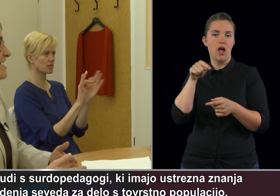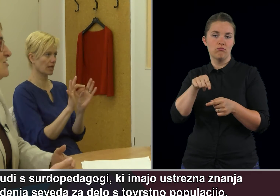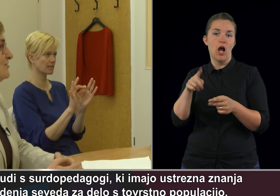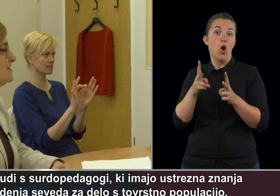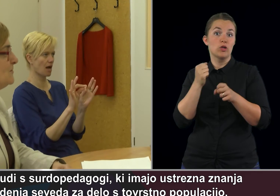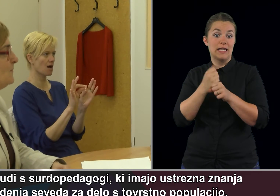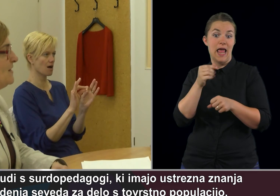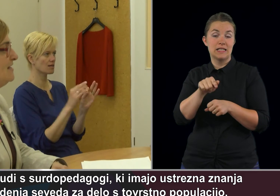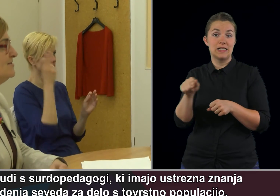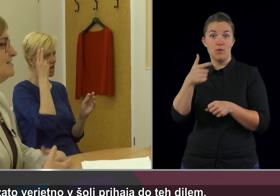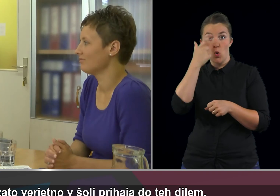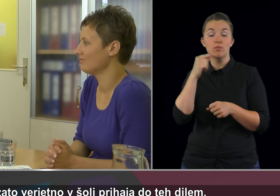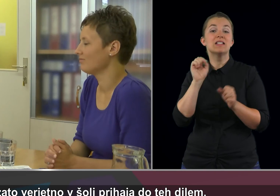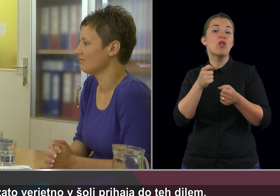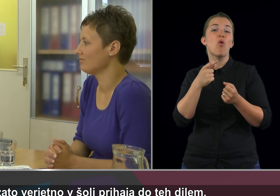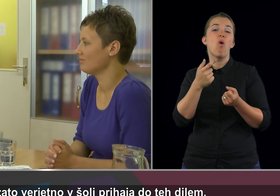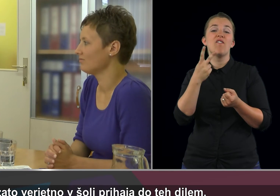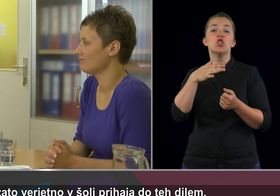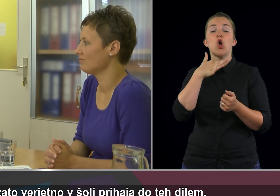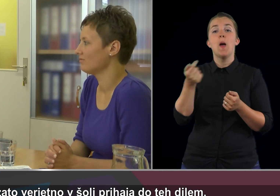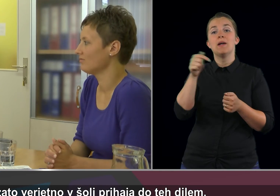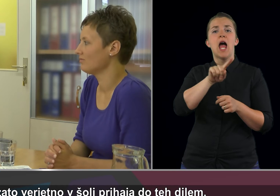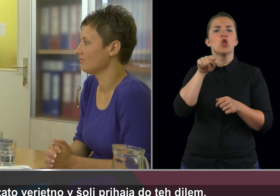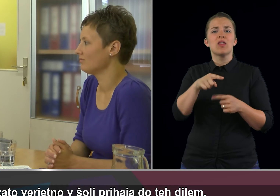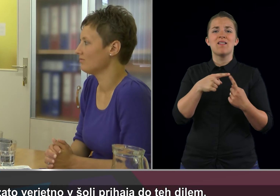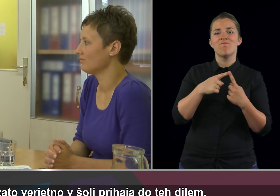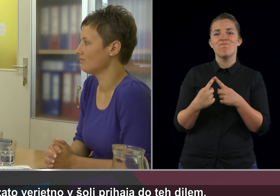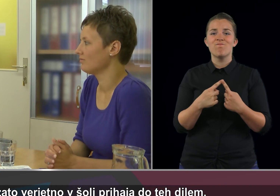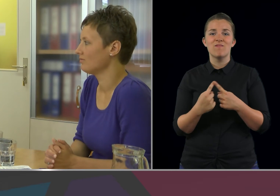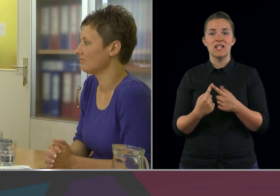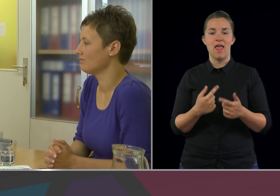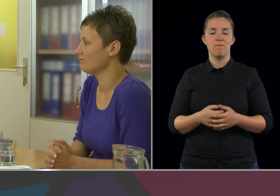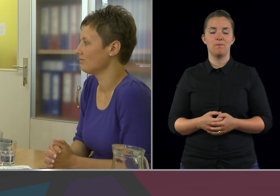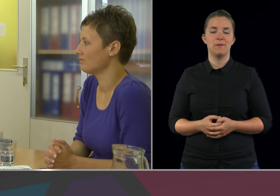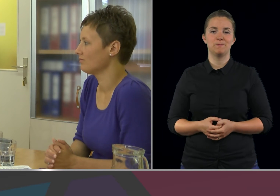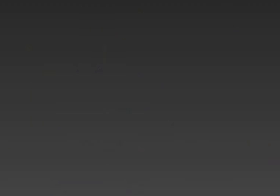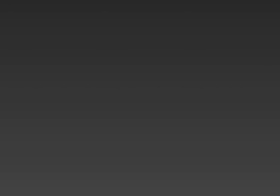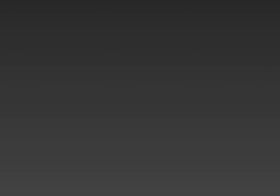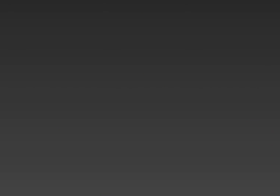za delo s to vrstno populacijo in zato verjetno v šoli prihaja do teh dilem.